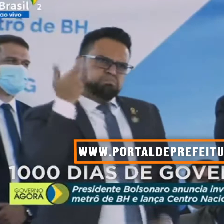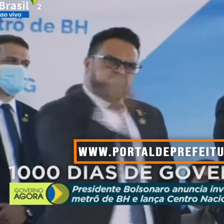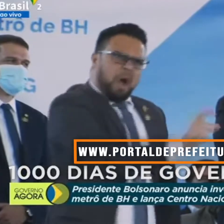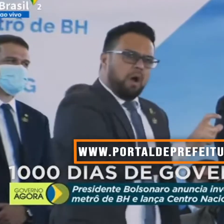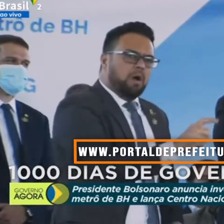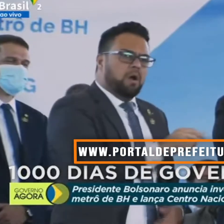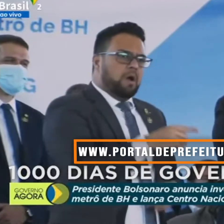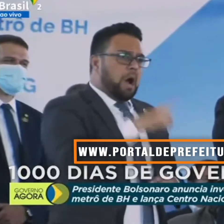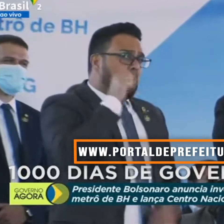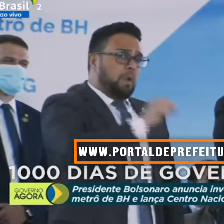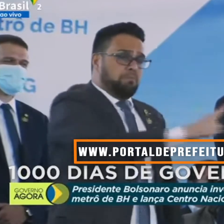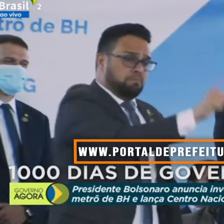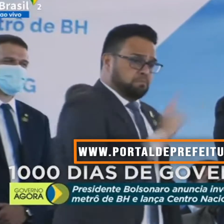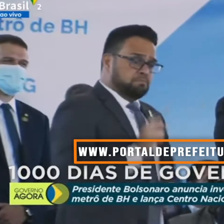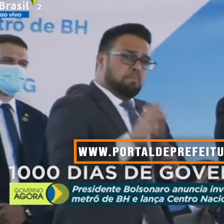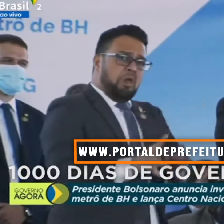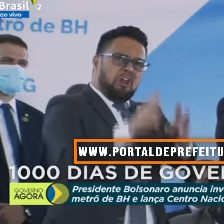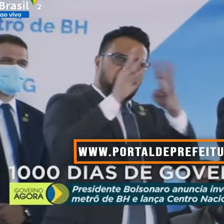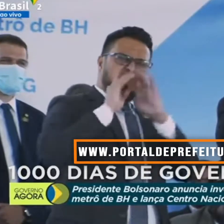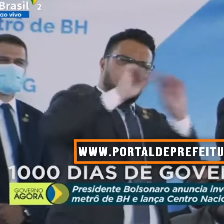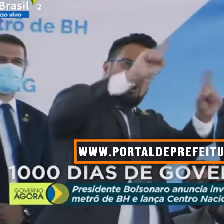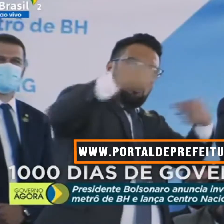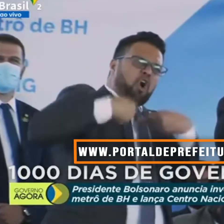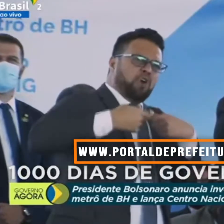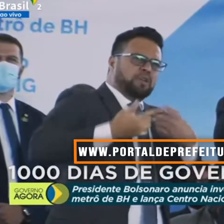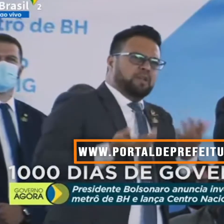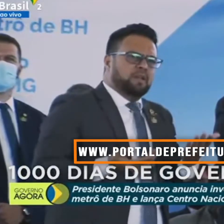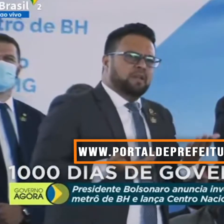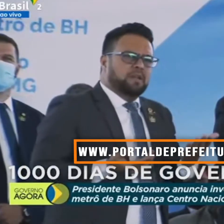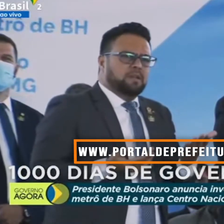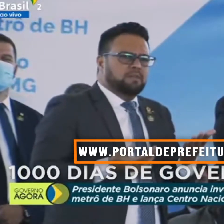proferiu essas palavras aqui, que nem deu para entender.